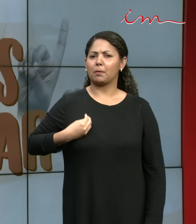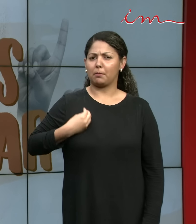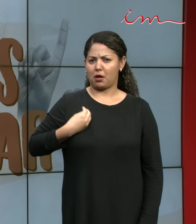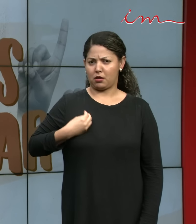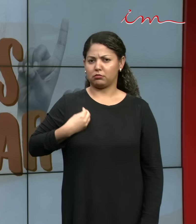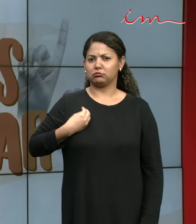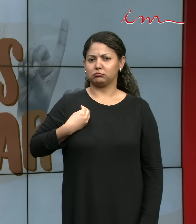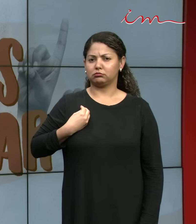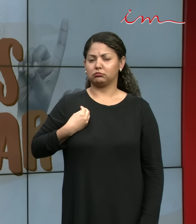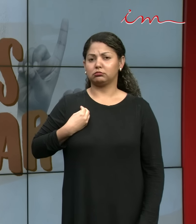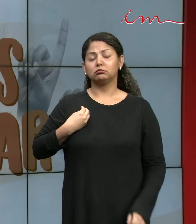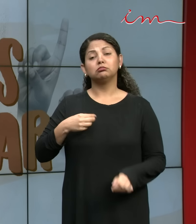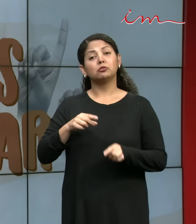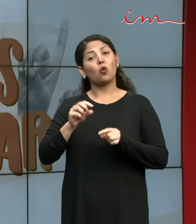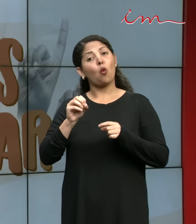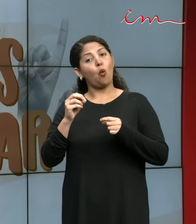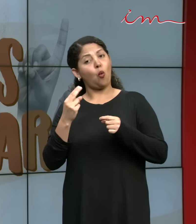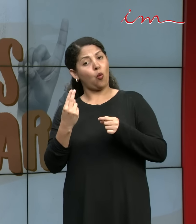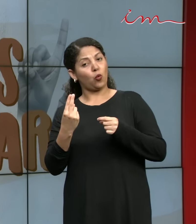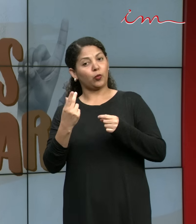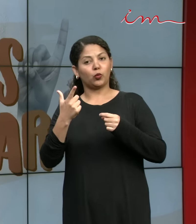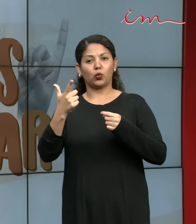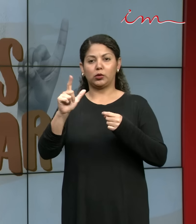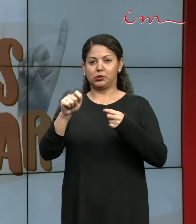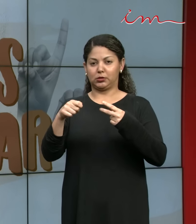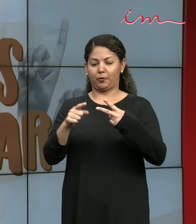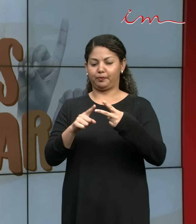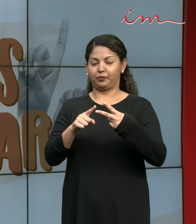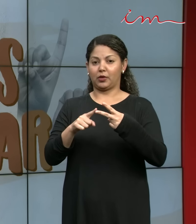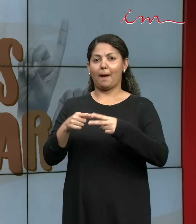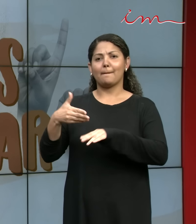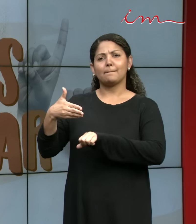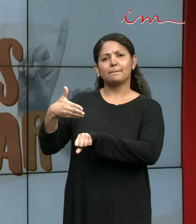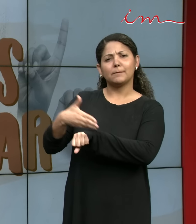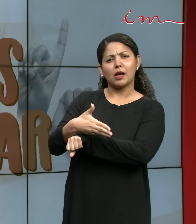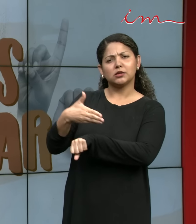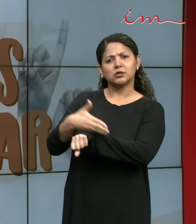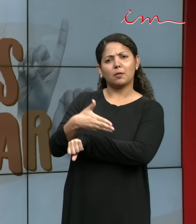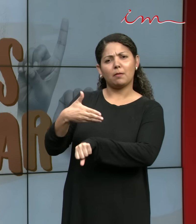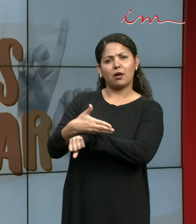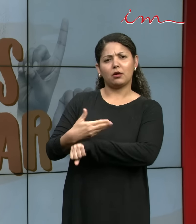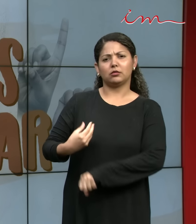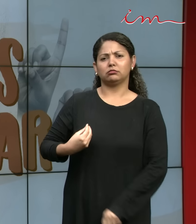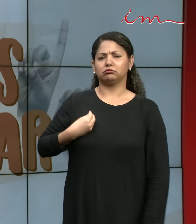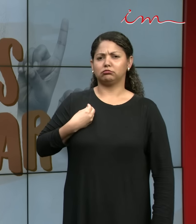Participar. Participar. Ou